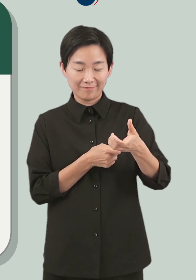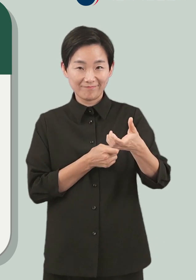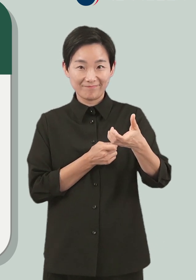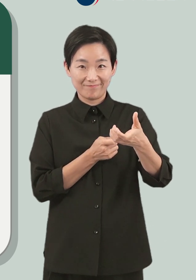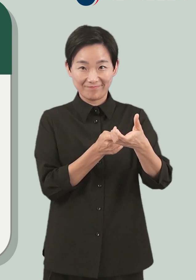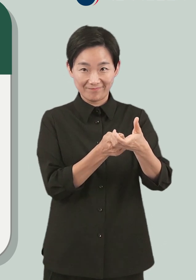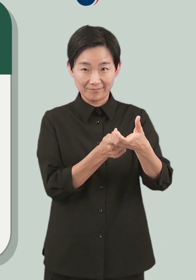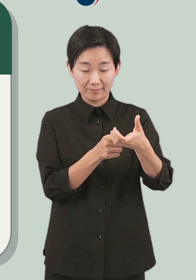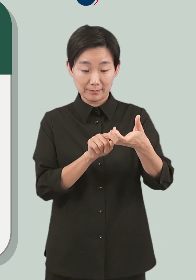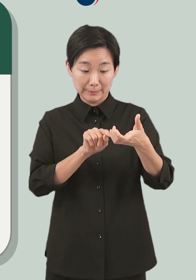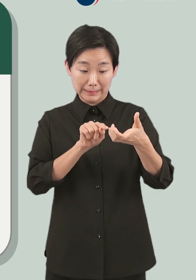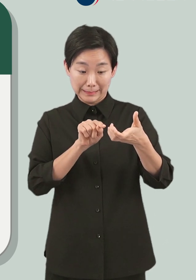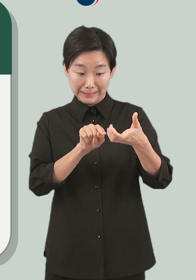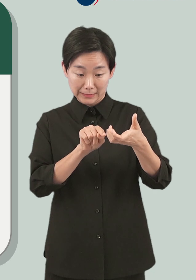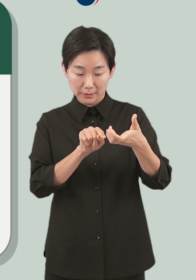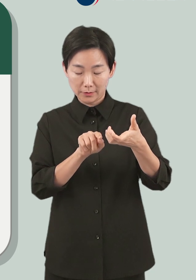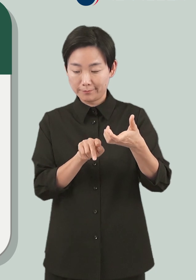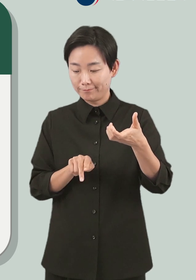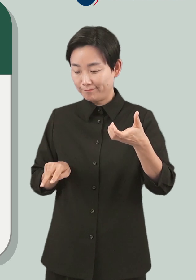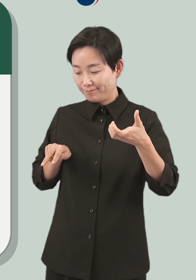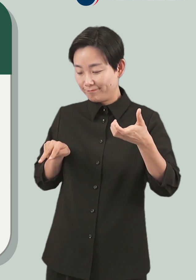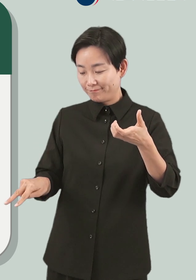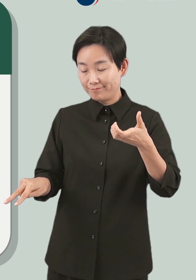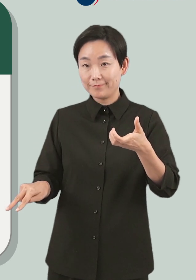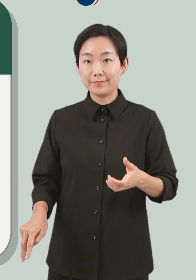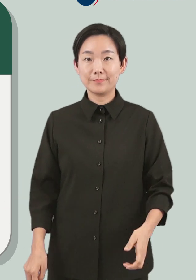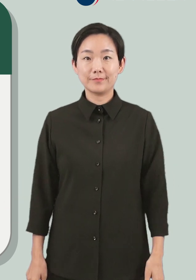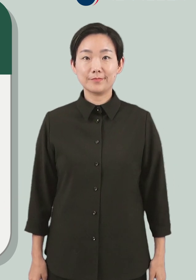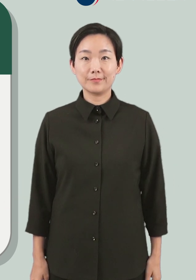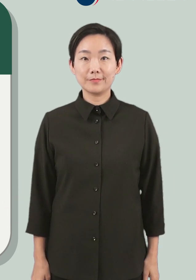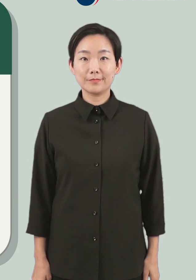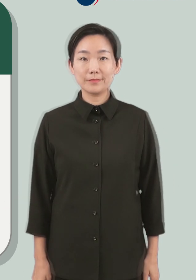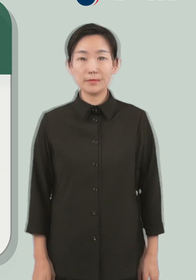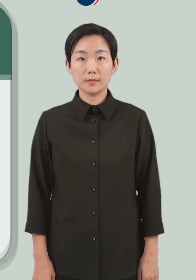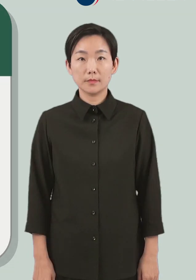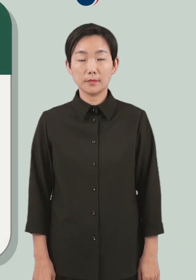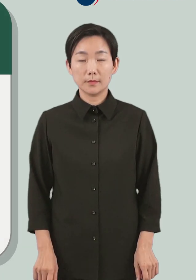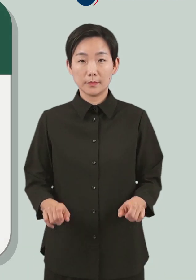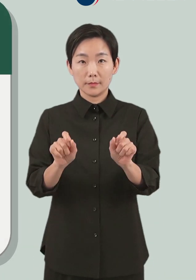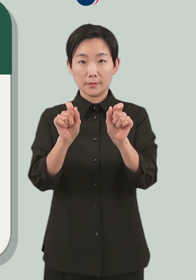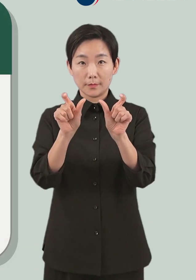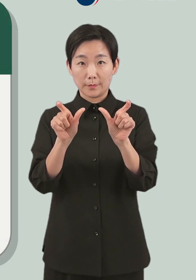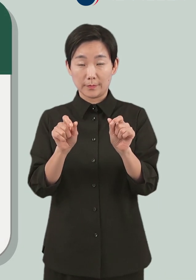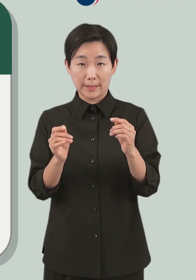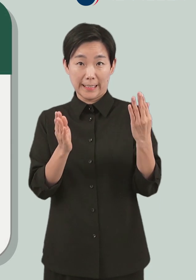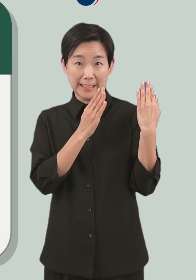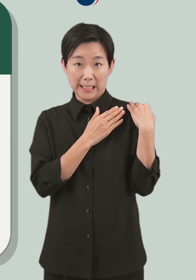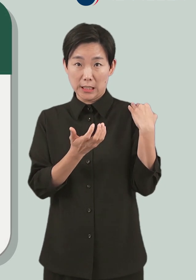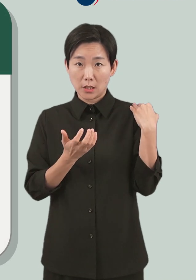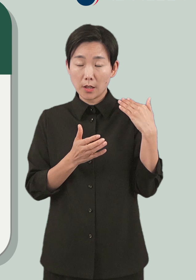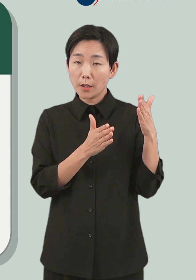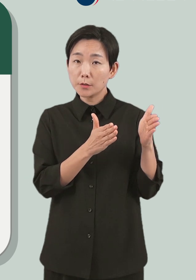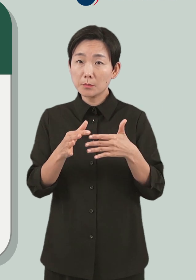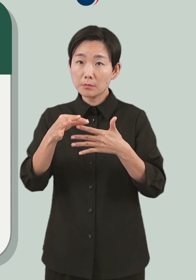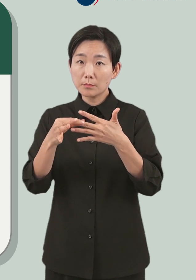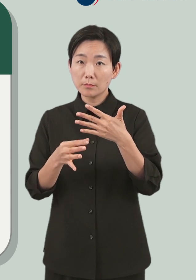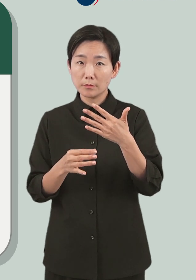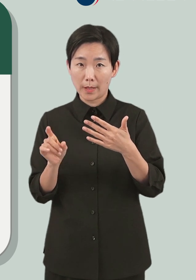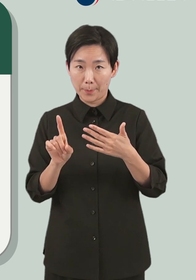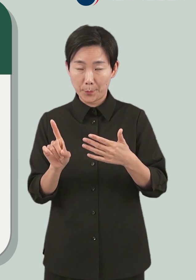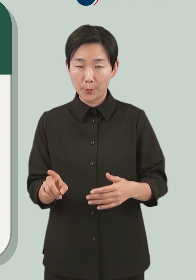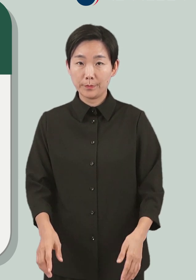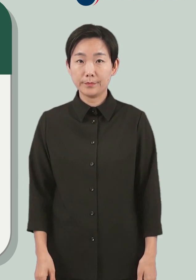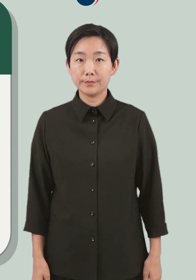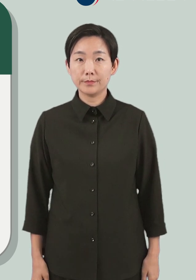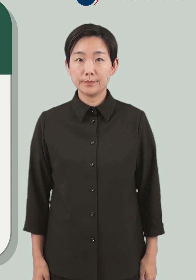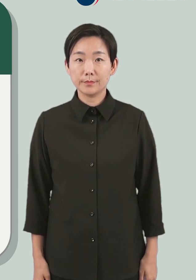본체 아랫면 오른쪽 구멍은 충전선을 연결하는 부분입니다. 이 의료기기의 사용 전